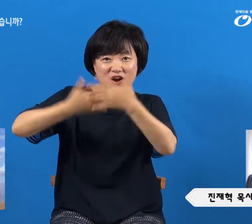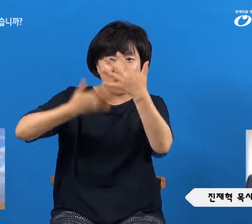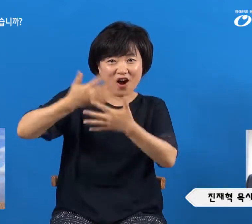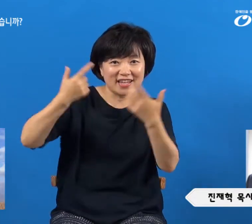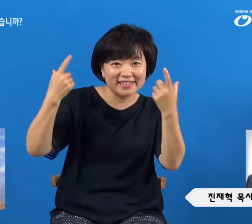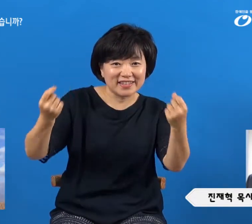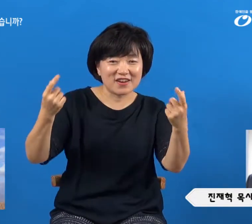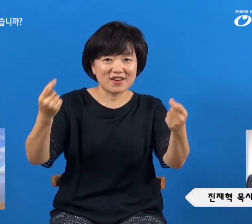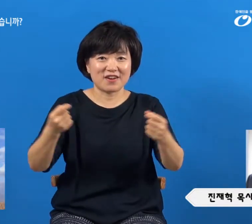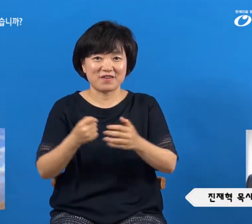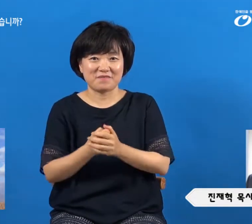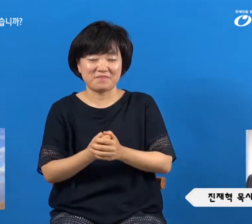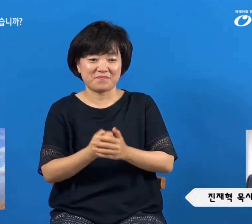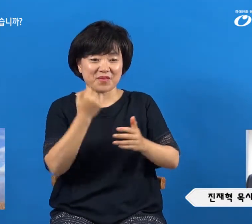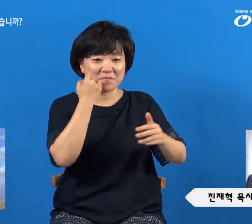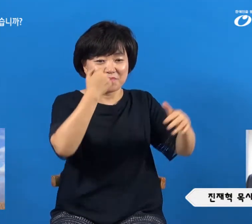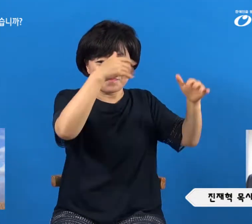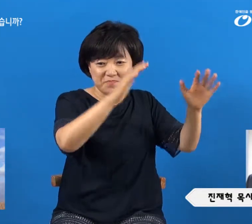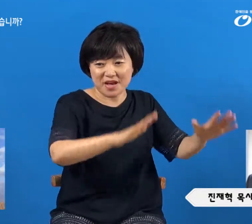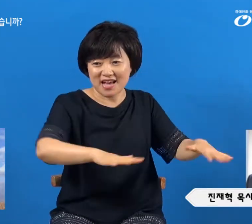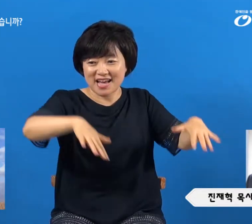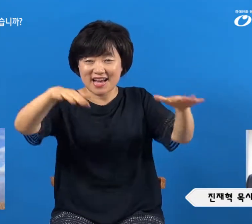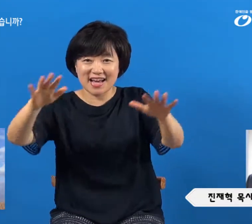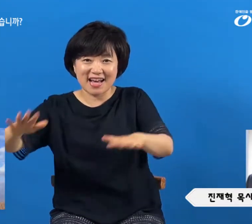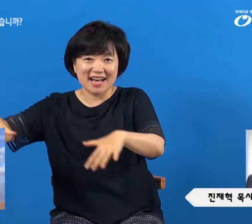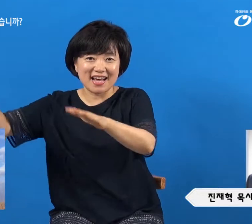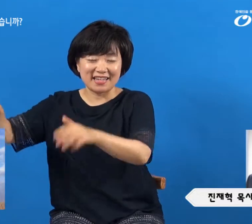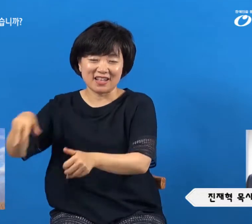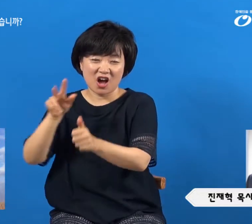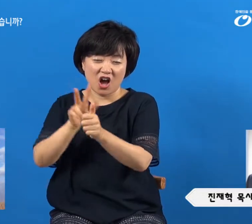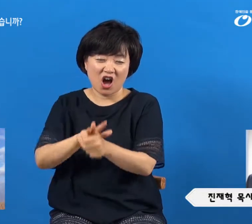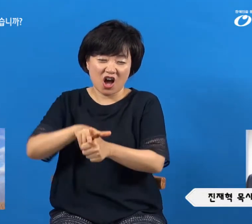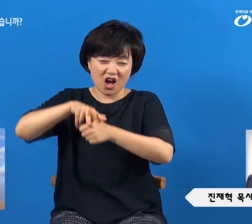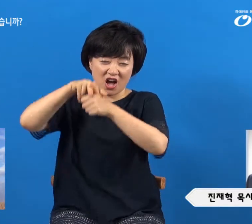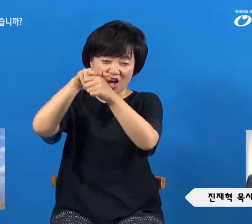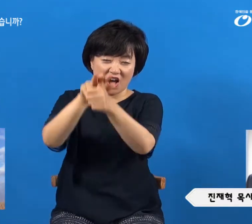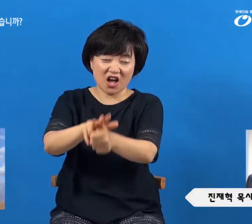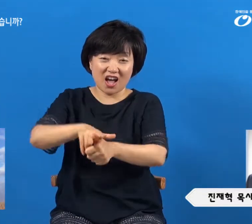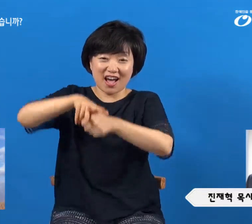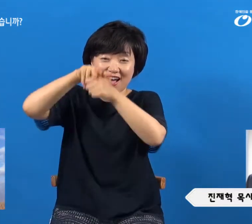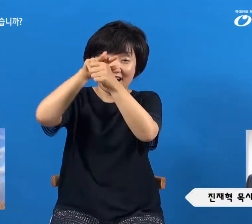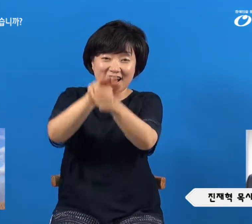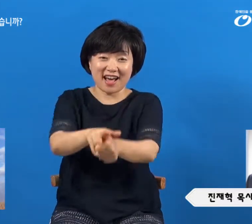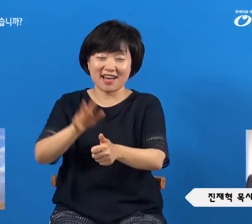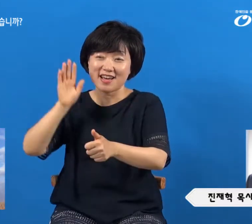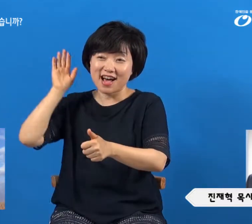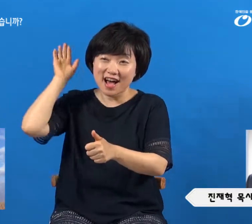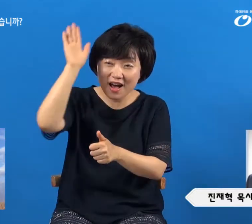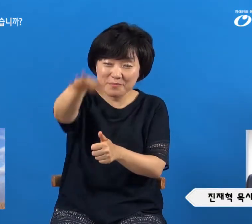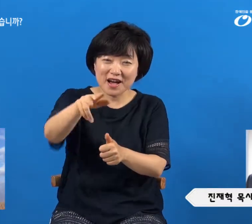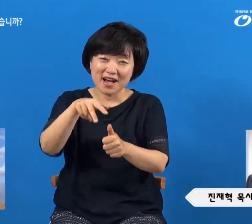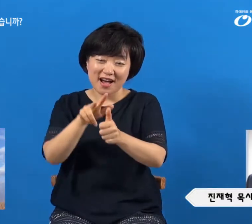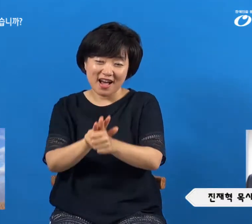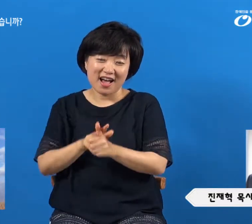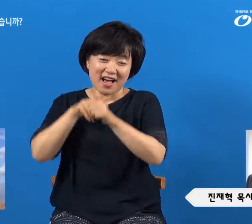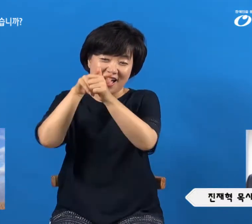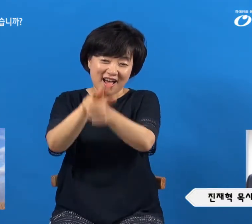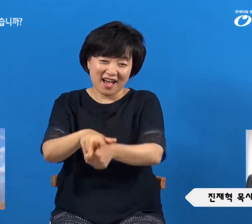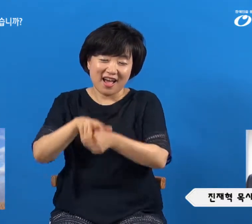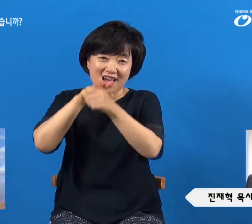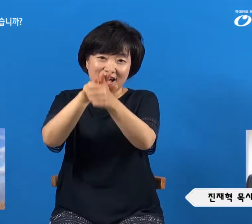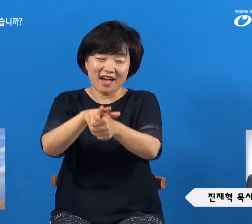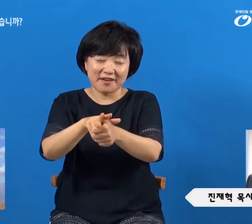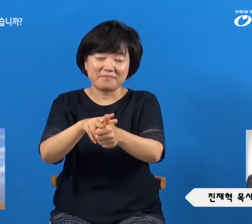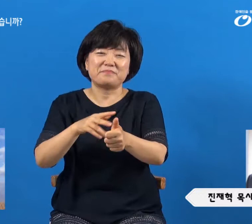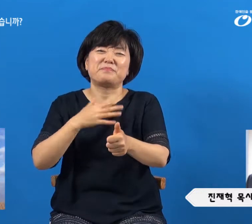장면처럼 해변가에서 말을 올라타고 긴 모래사장을 향해서 앞을 향해 질주하는 경험을